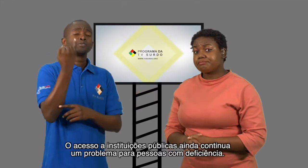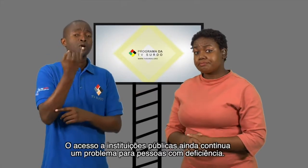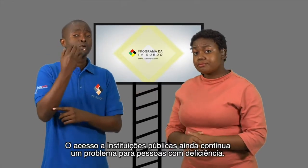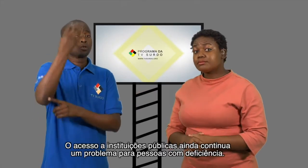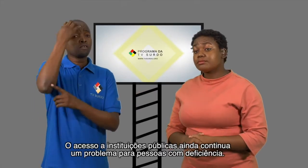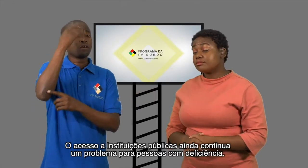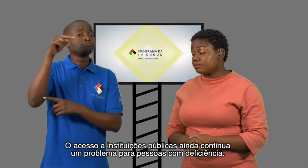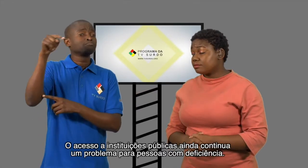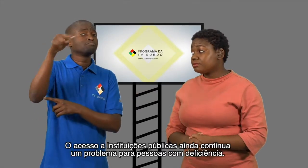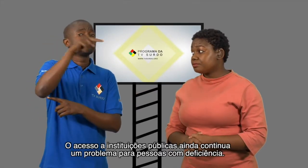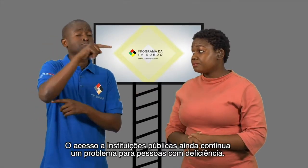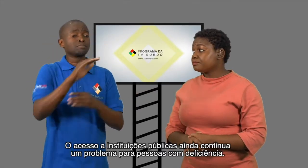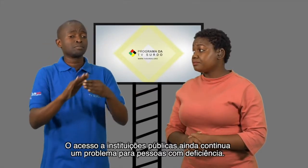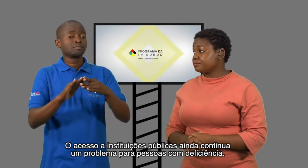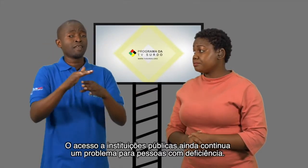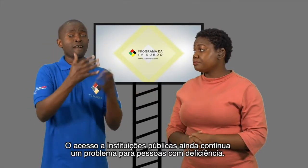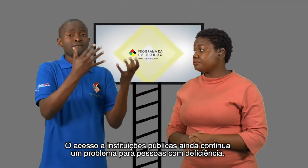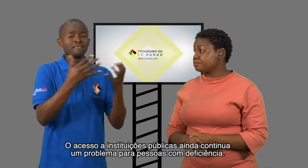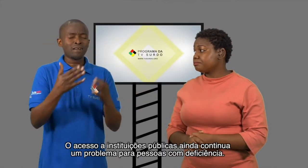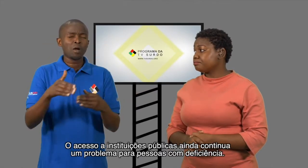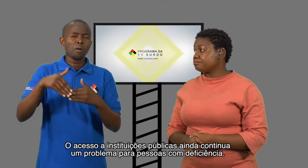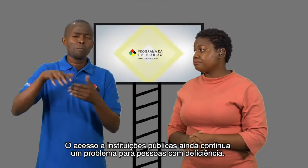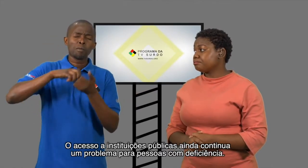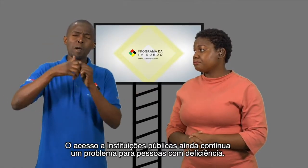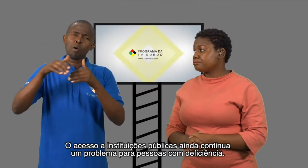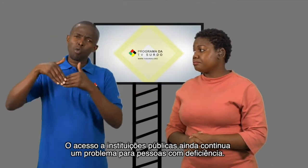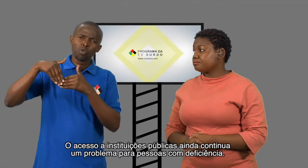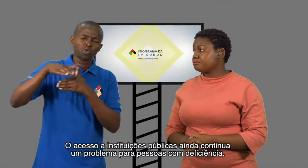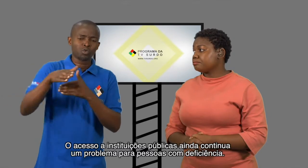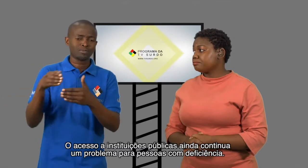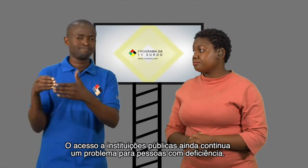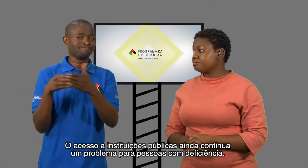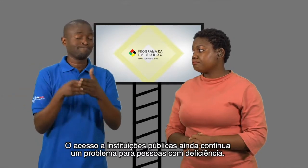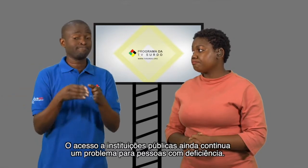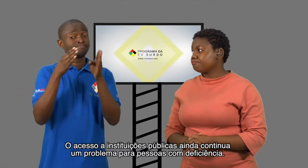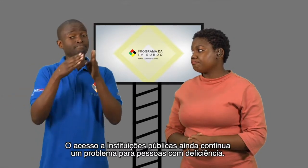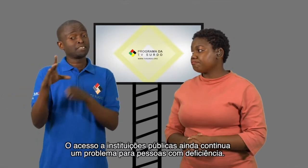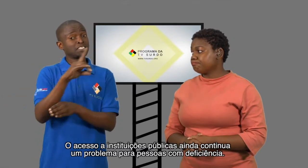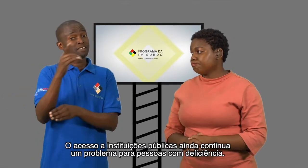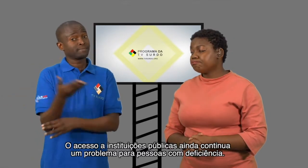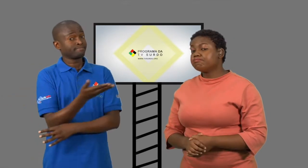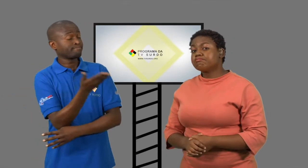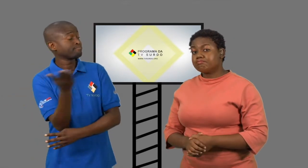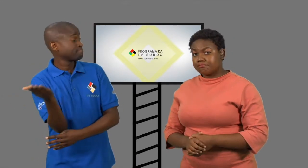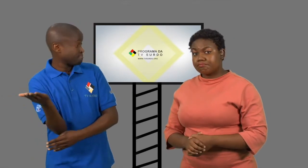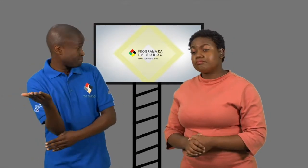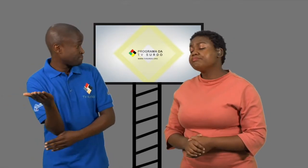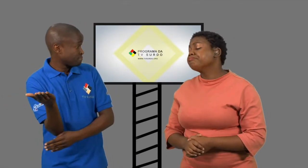O acesso a instituições públicas ainda continua a ser um problema para pessoas com deficiência.